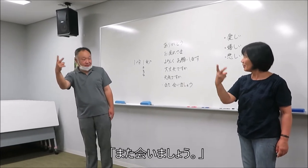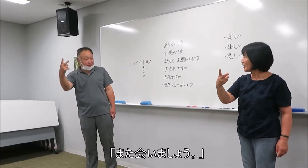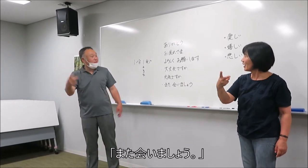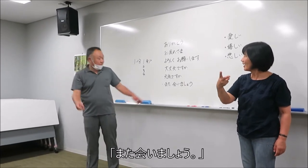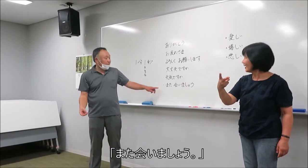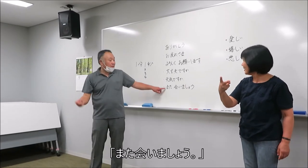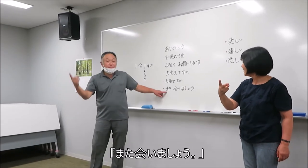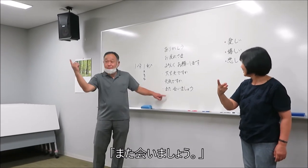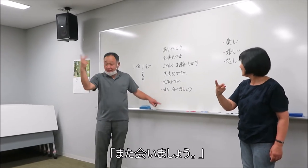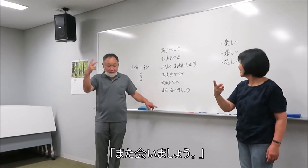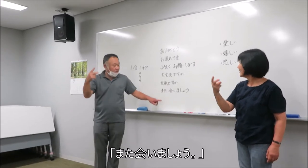また、